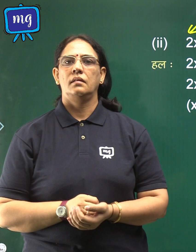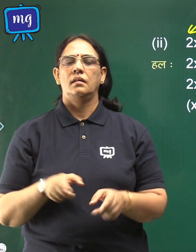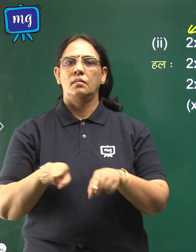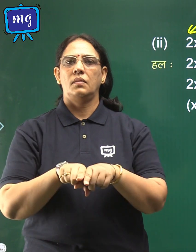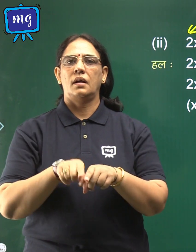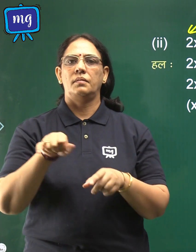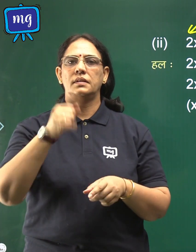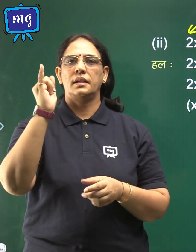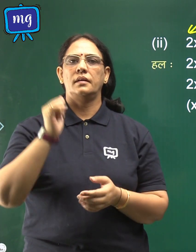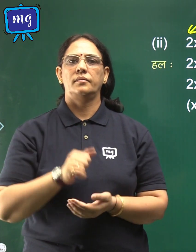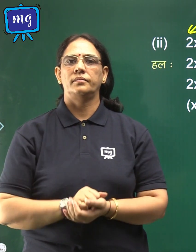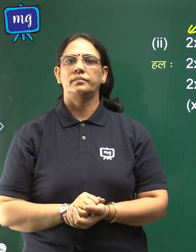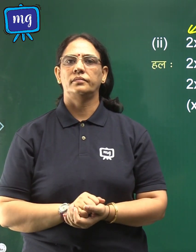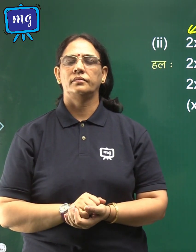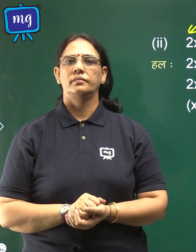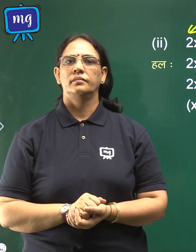बराबर 6।